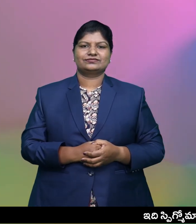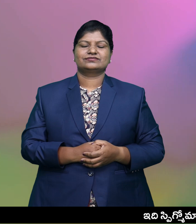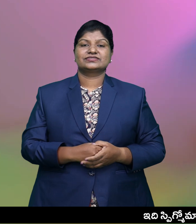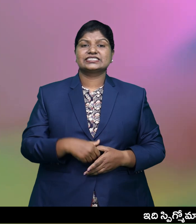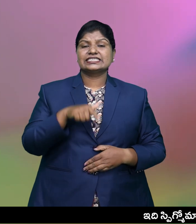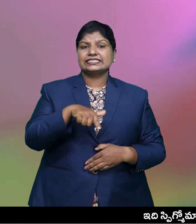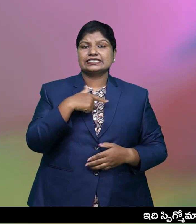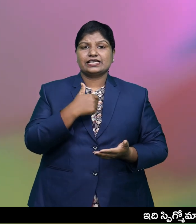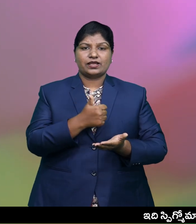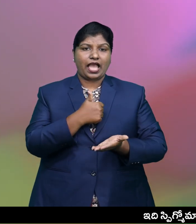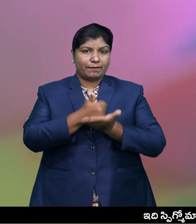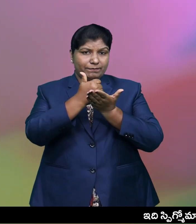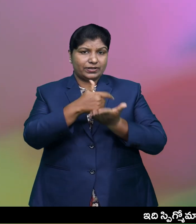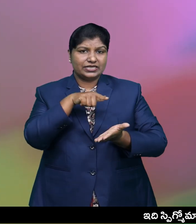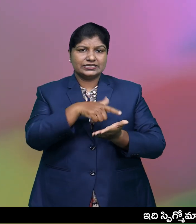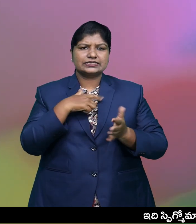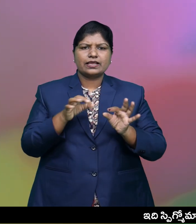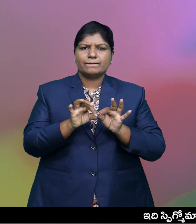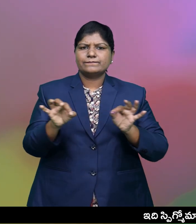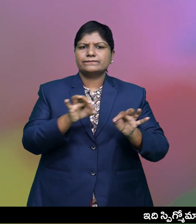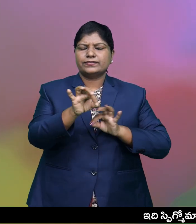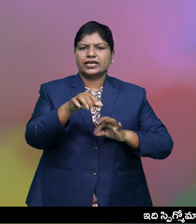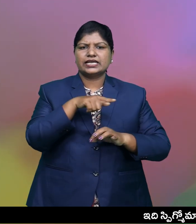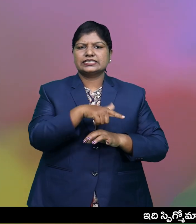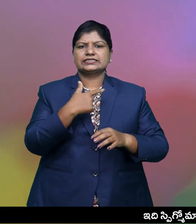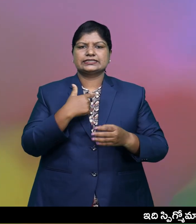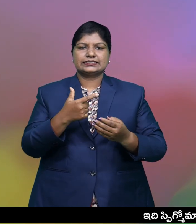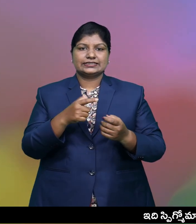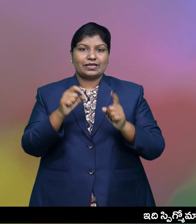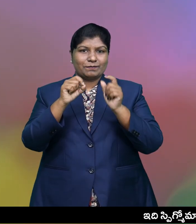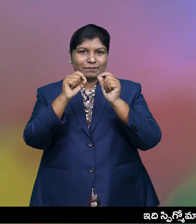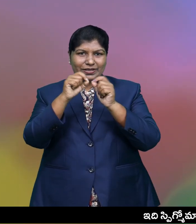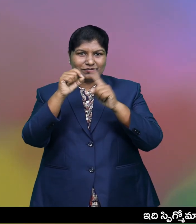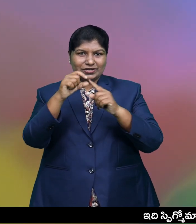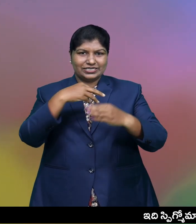ఇది స్పిగ్మోమానోమీటర్ సహాయంతో కొలుస్తారు.